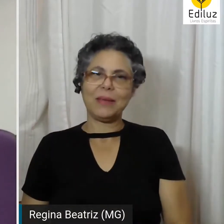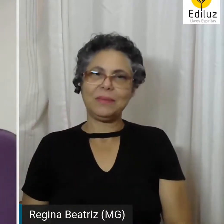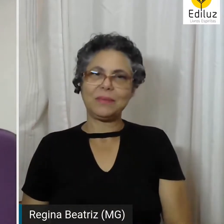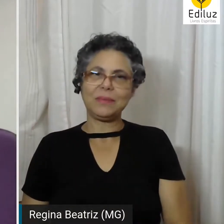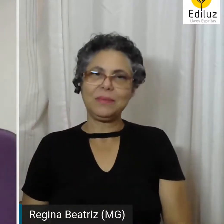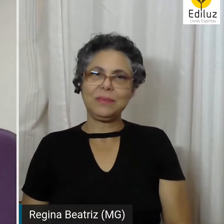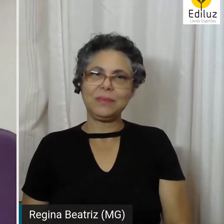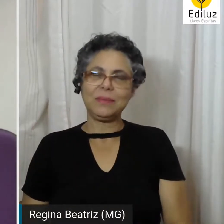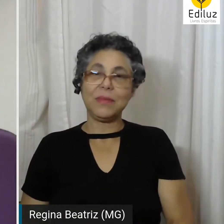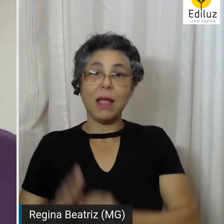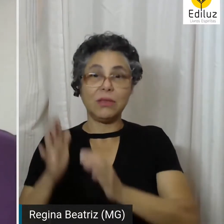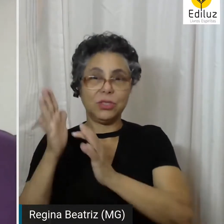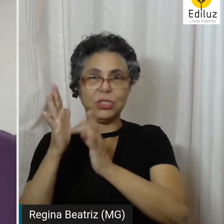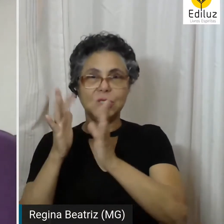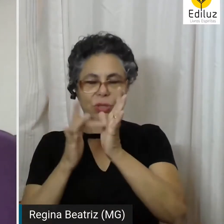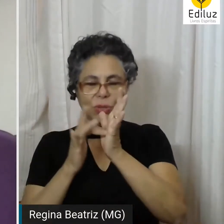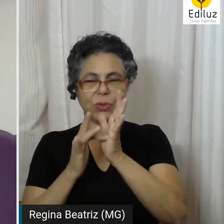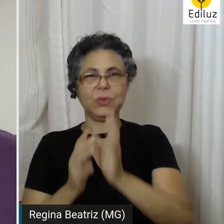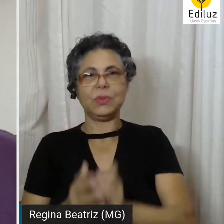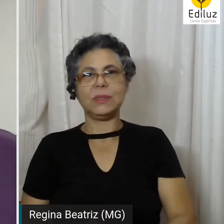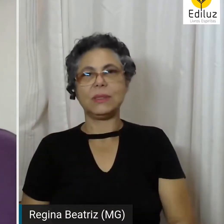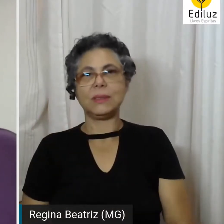Jesus, enquanto